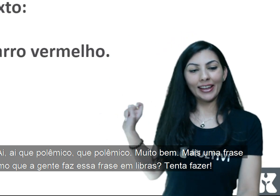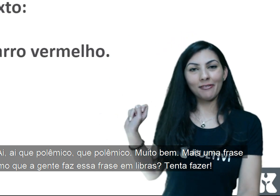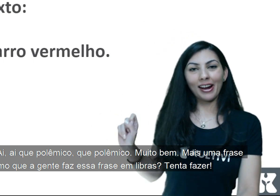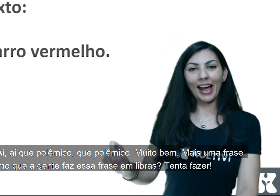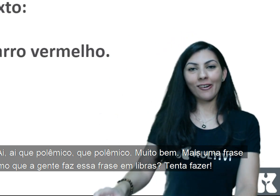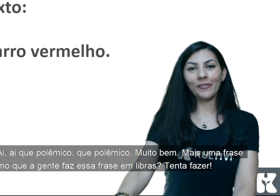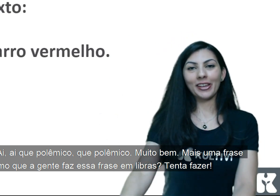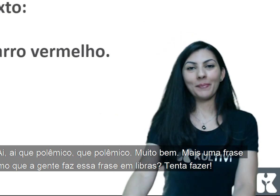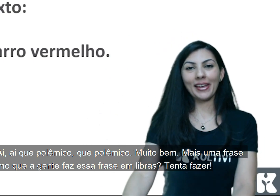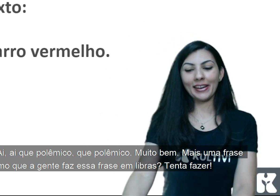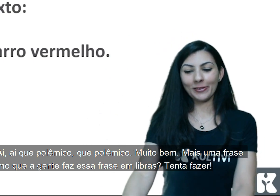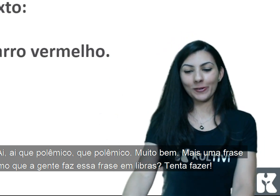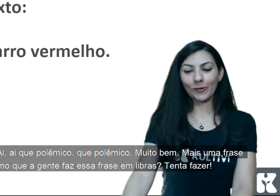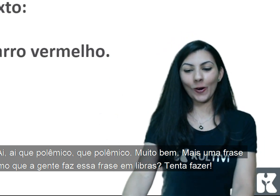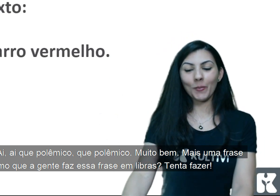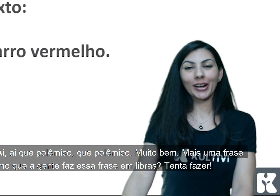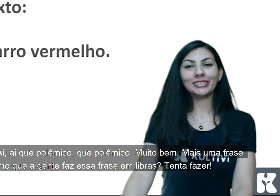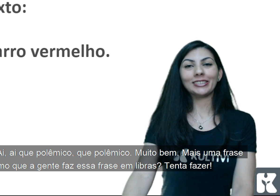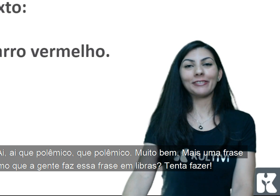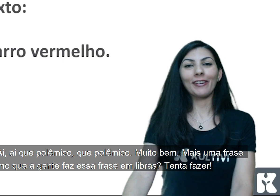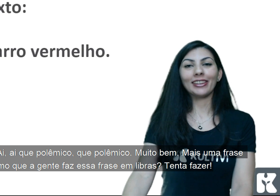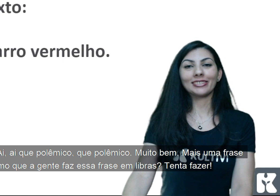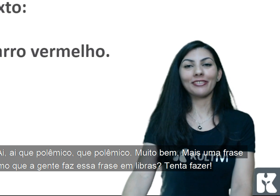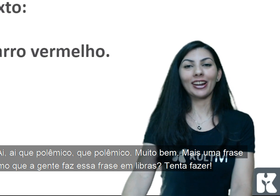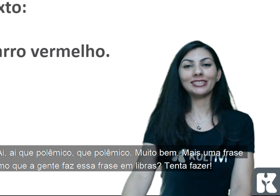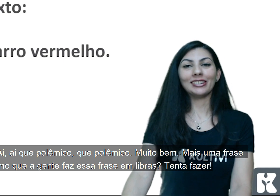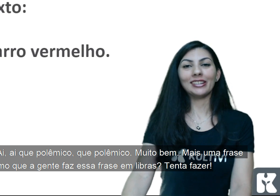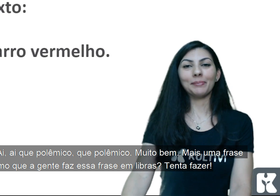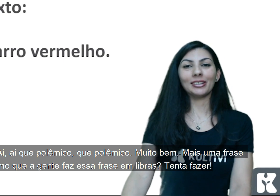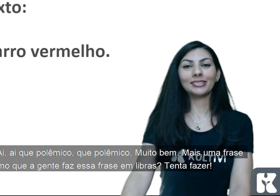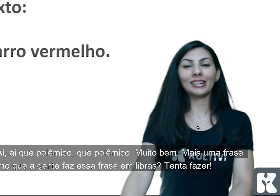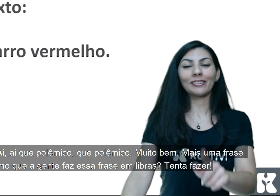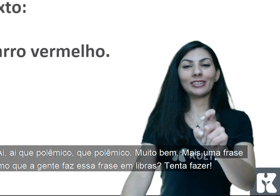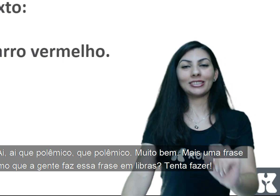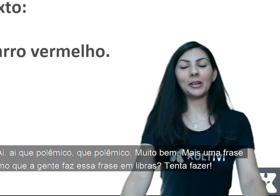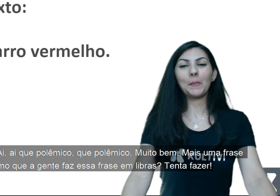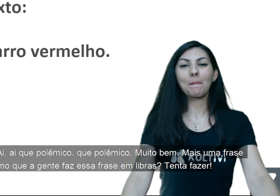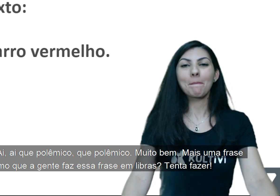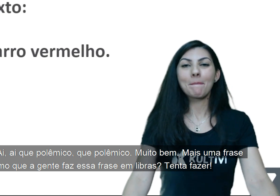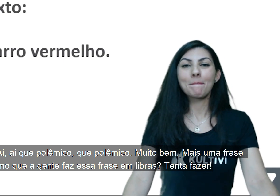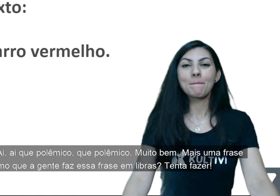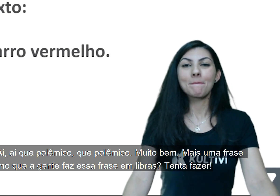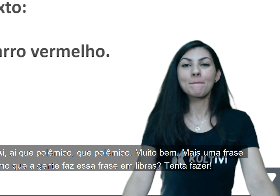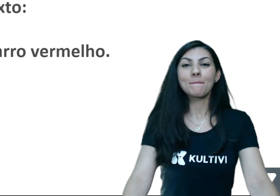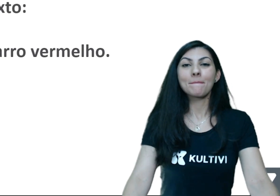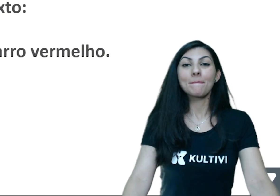Tem um carro vermelho Como que a gente faz essa frase em libras? Tenta fazer